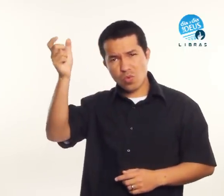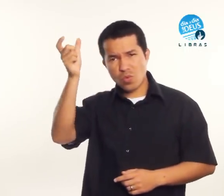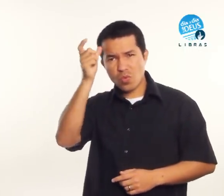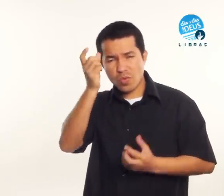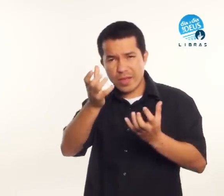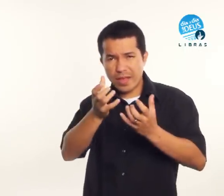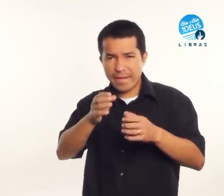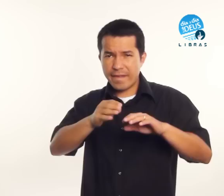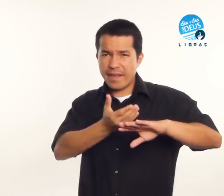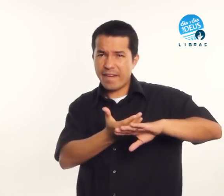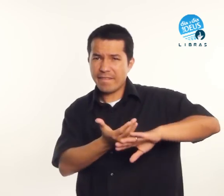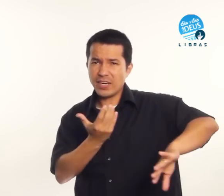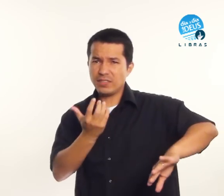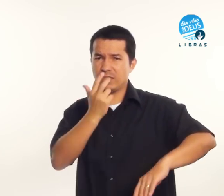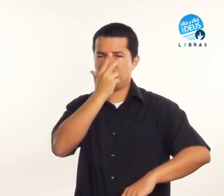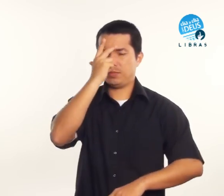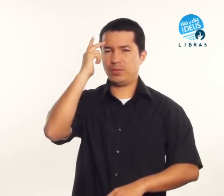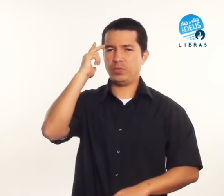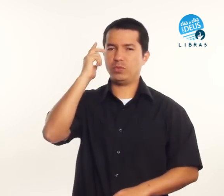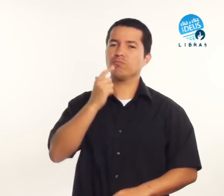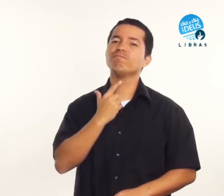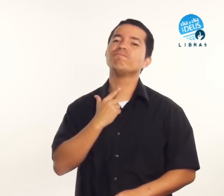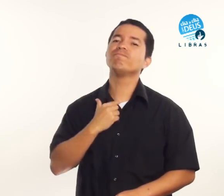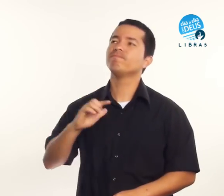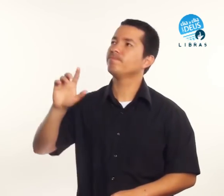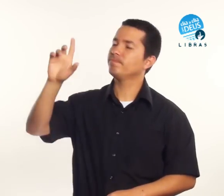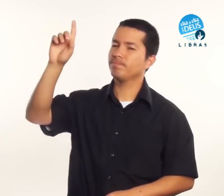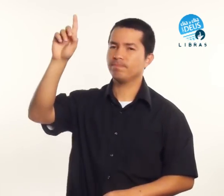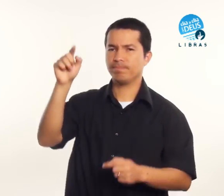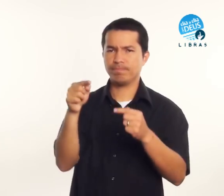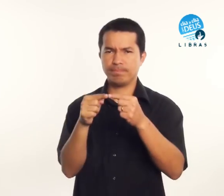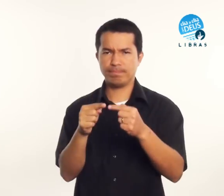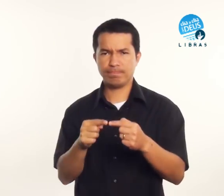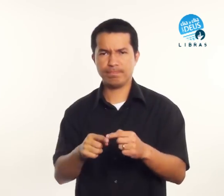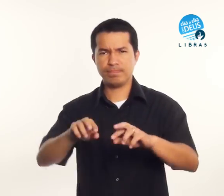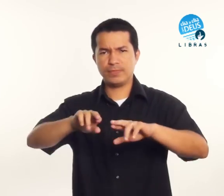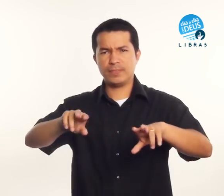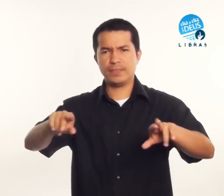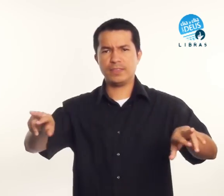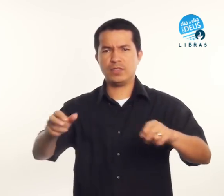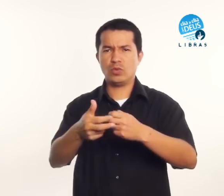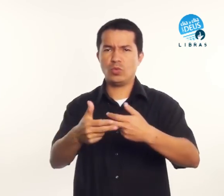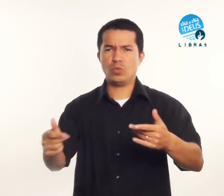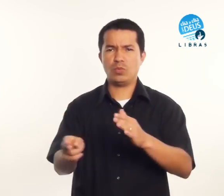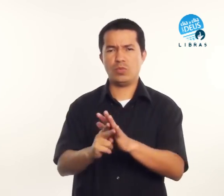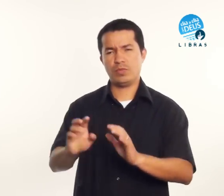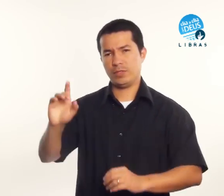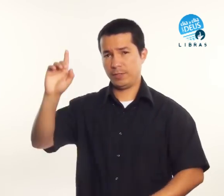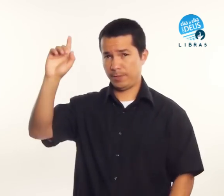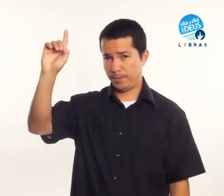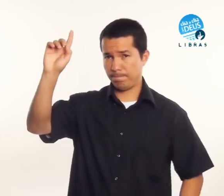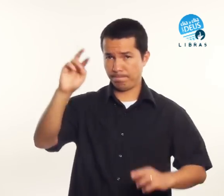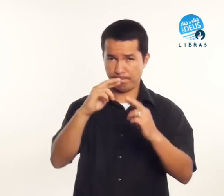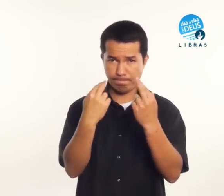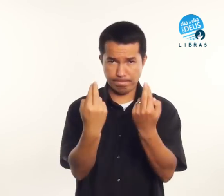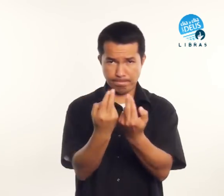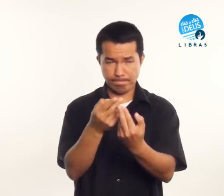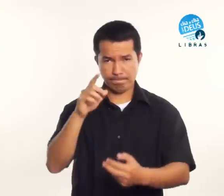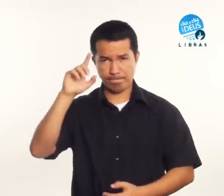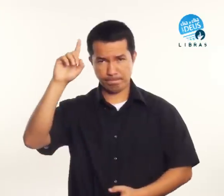valores e dos princípios de Deus. Ele vai usar ferramentas diferentes em épocas